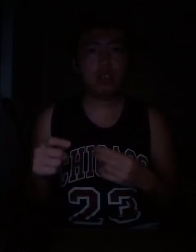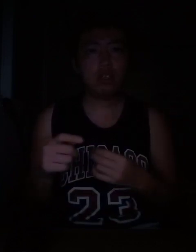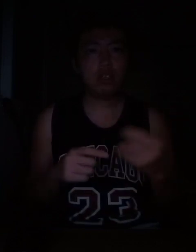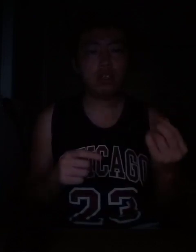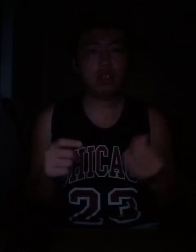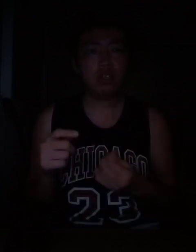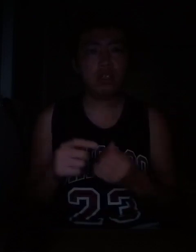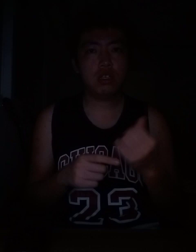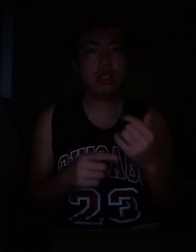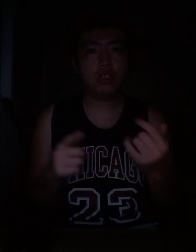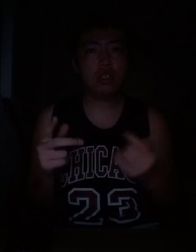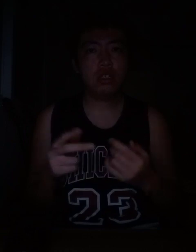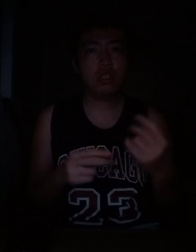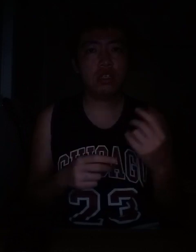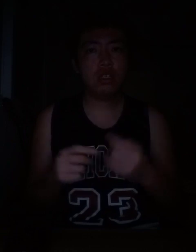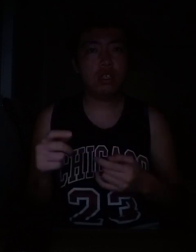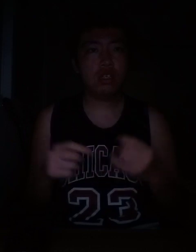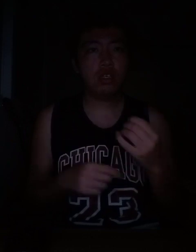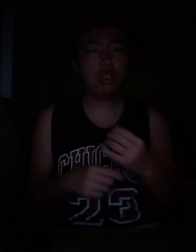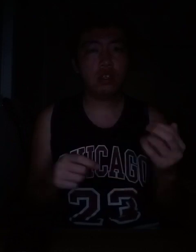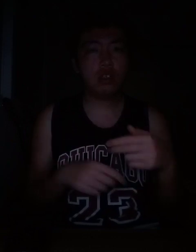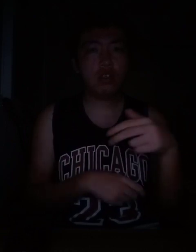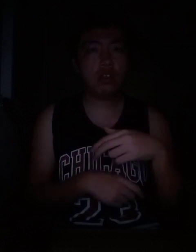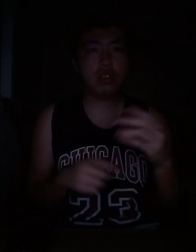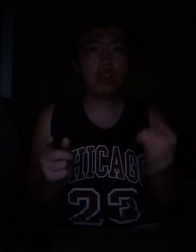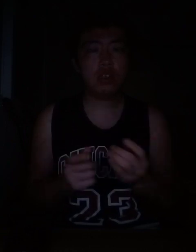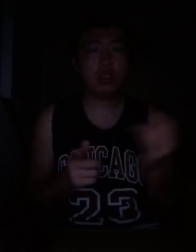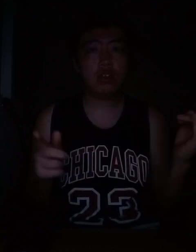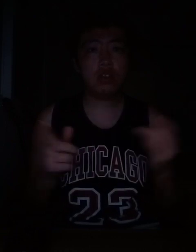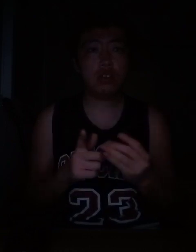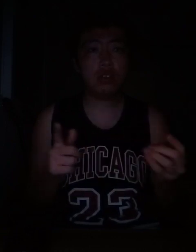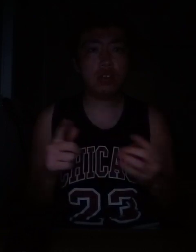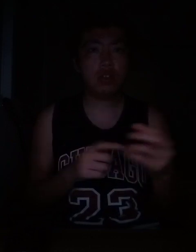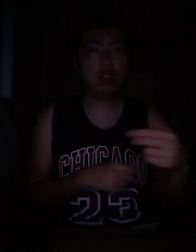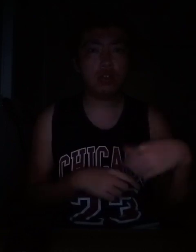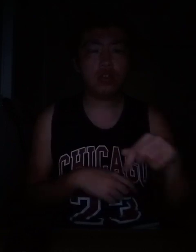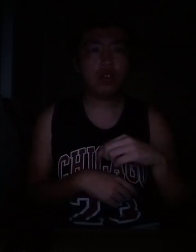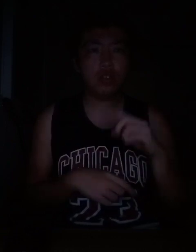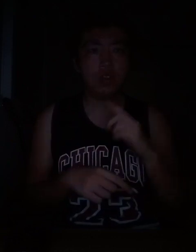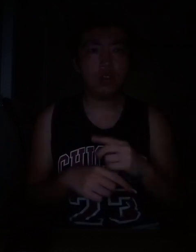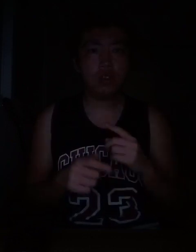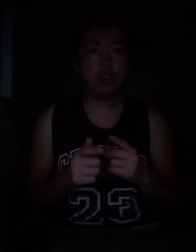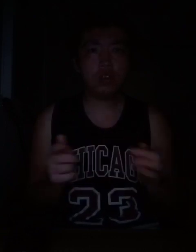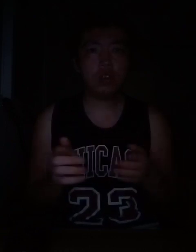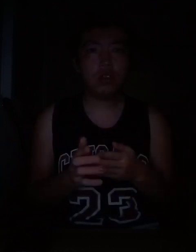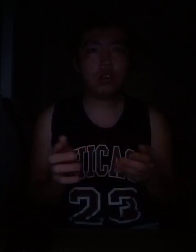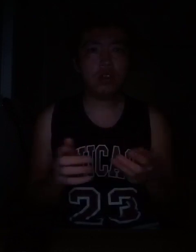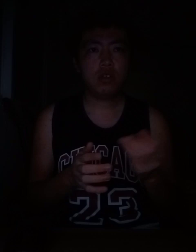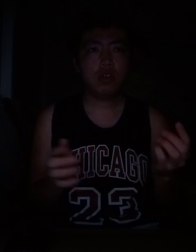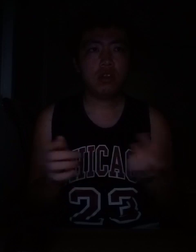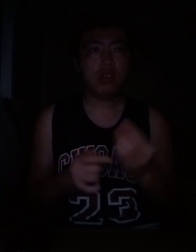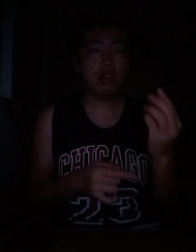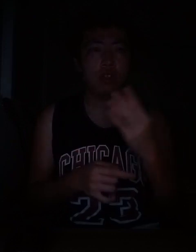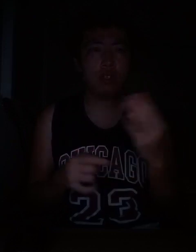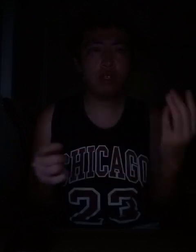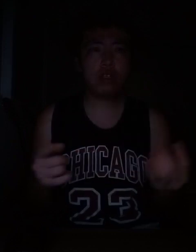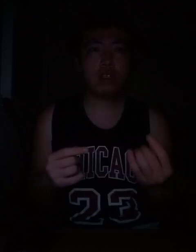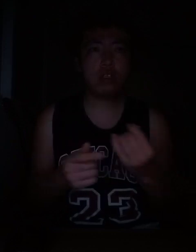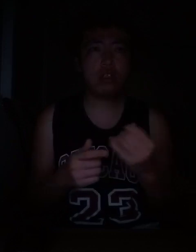운송사업자 8곳과 공영버스 2곳, 관광지 순환버스 1곳으로 친절도와 안전운행, 차량관리